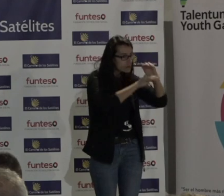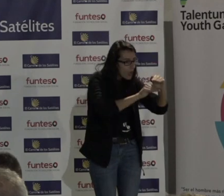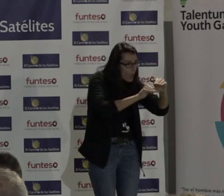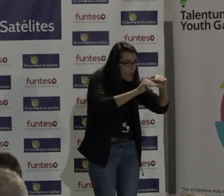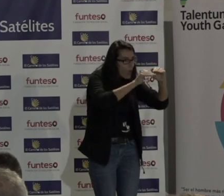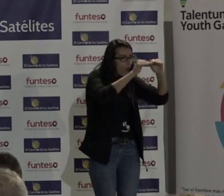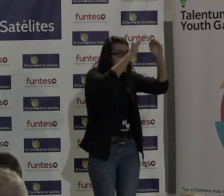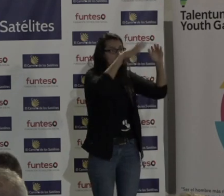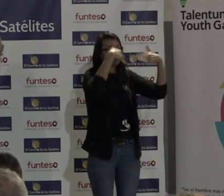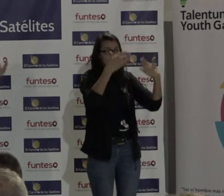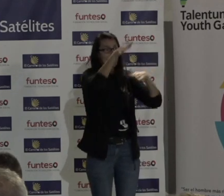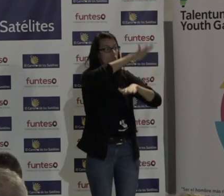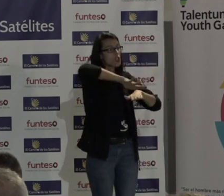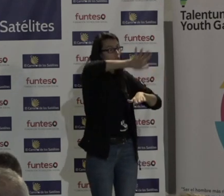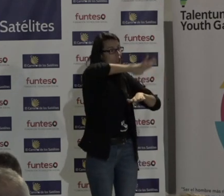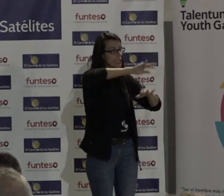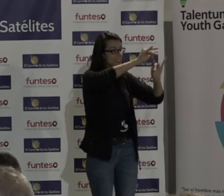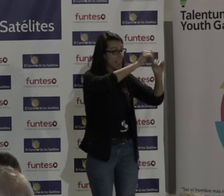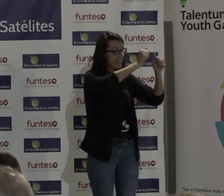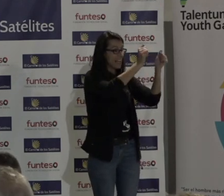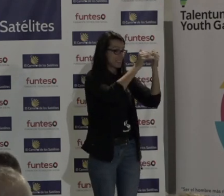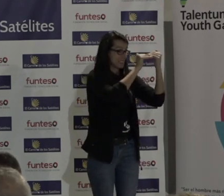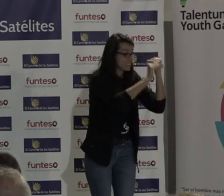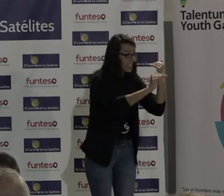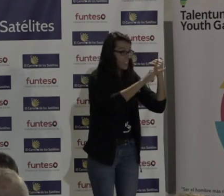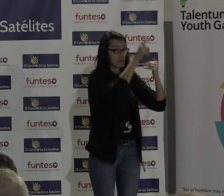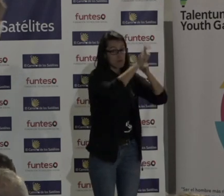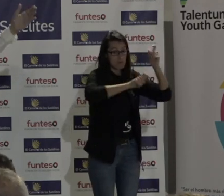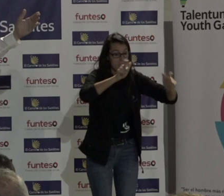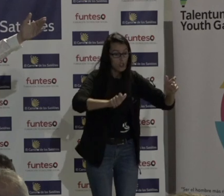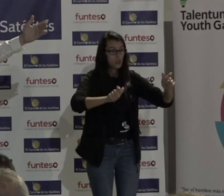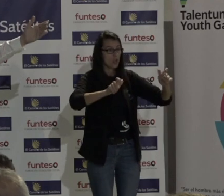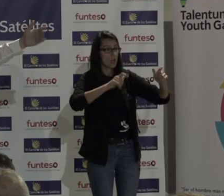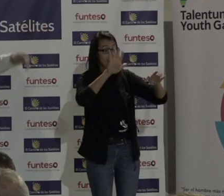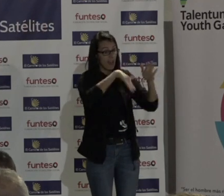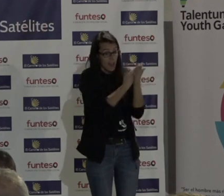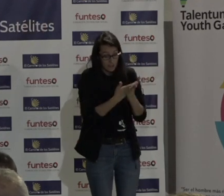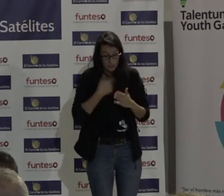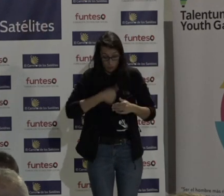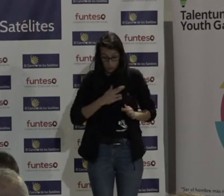este pueblo, los que habitaban en la Terra Chá, incluso los que llegaban, eran los mismos que llegábamos hasta Compostela,